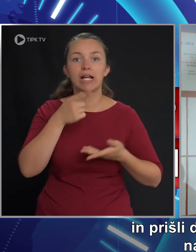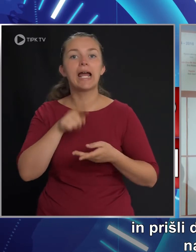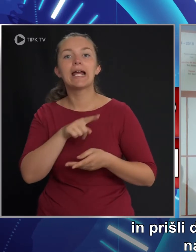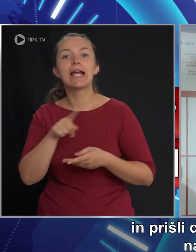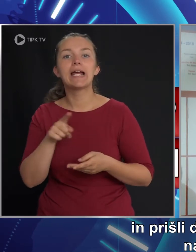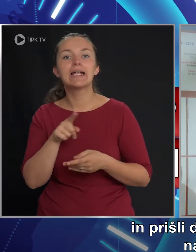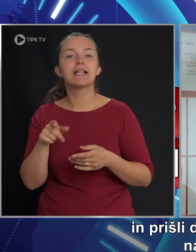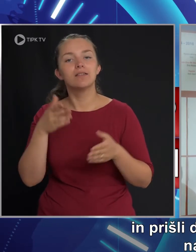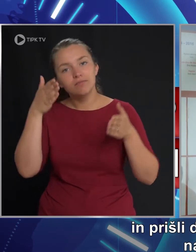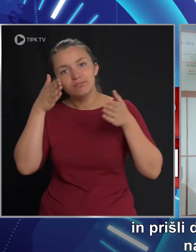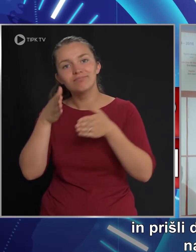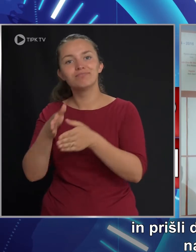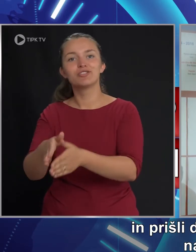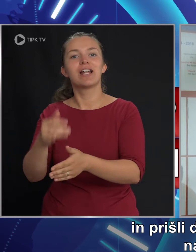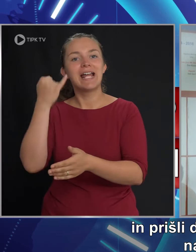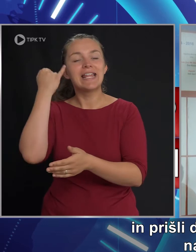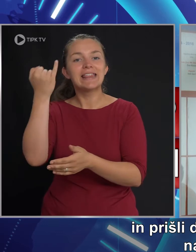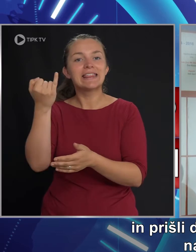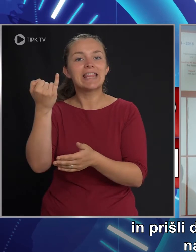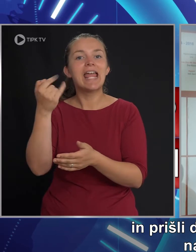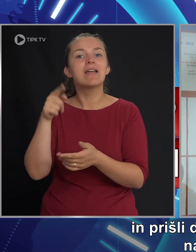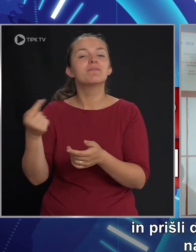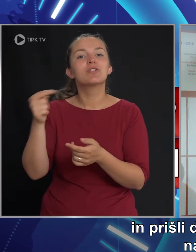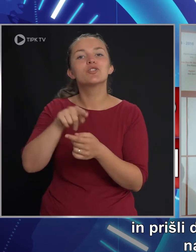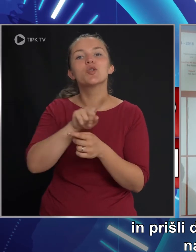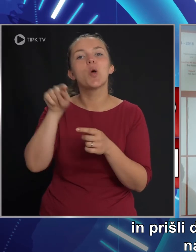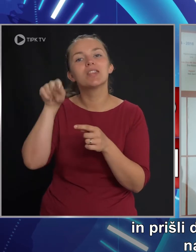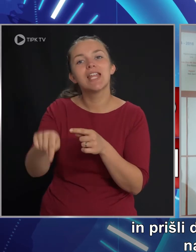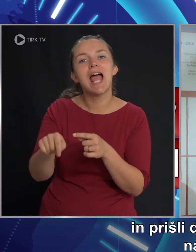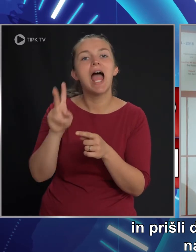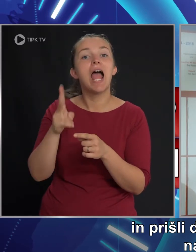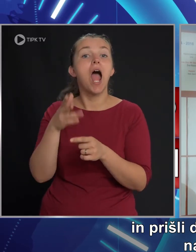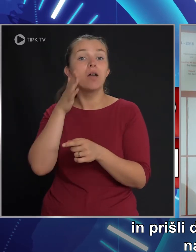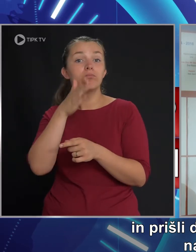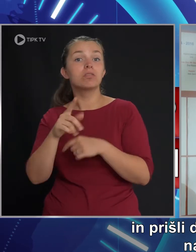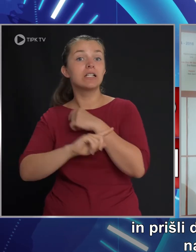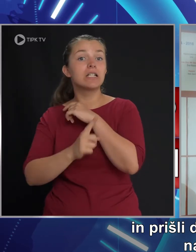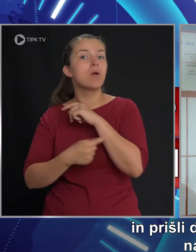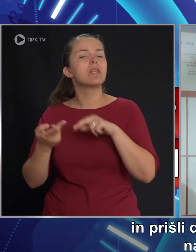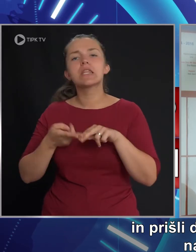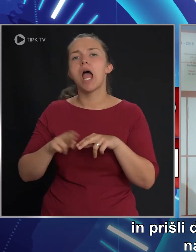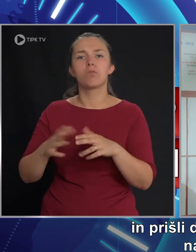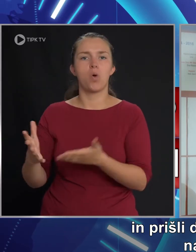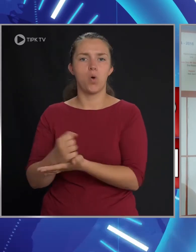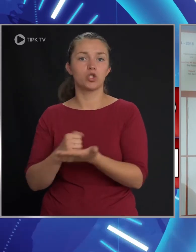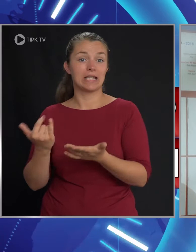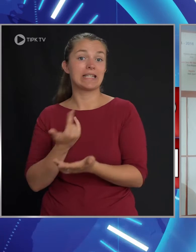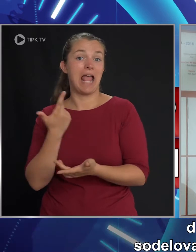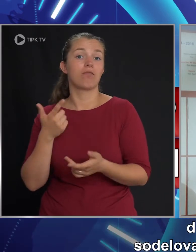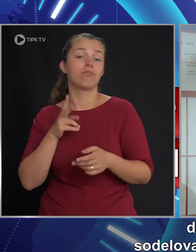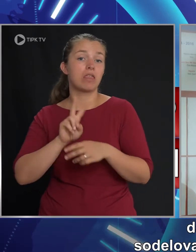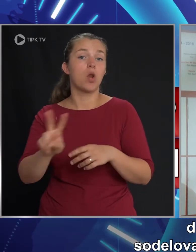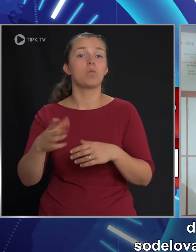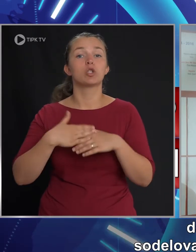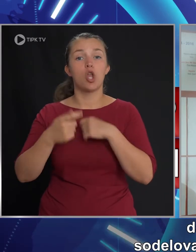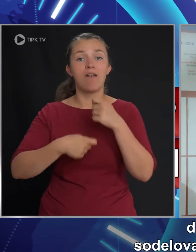bura ideja i doći do ona što je najbolje za učenike, da taj projekt apliciramo za,